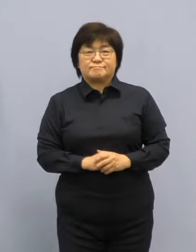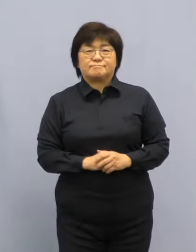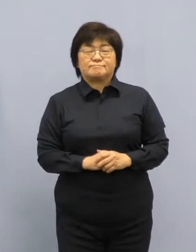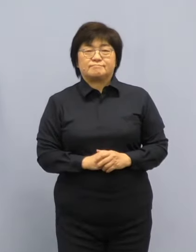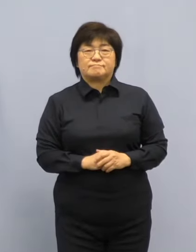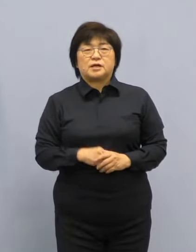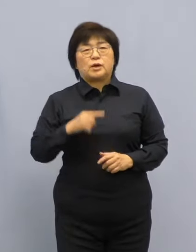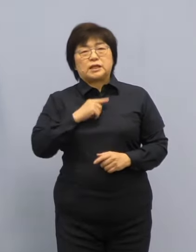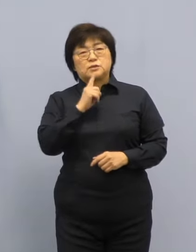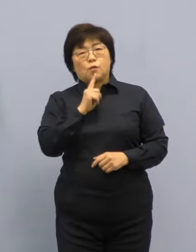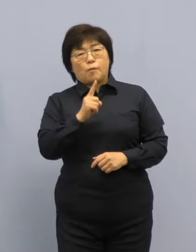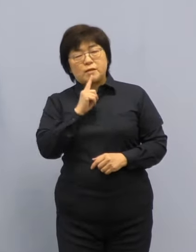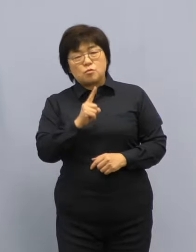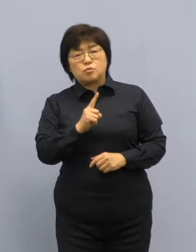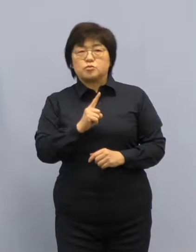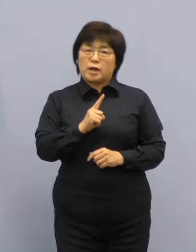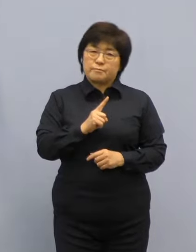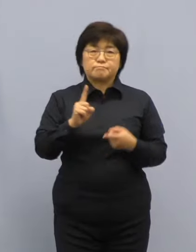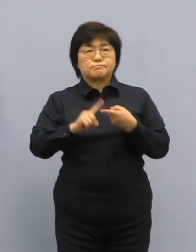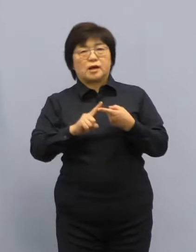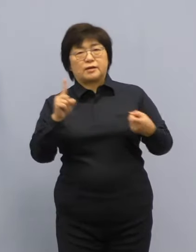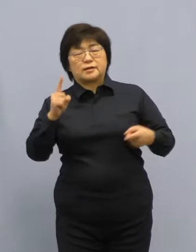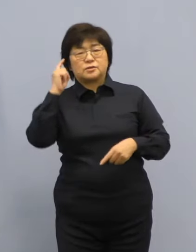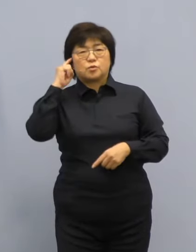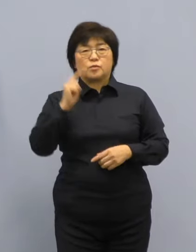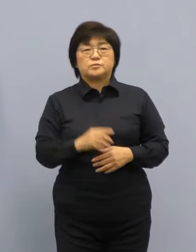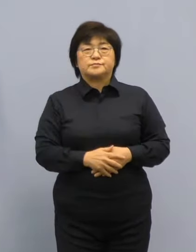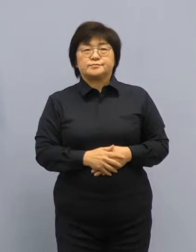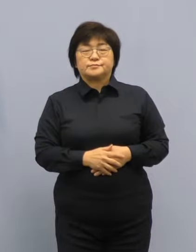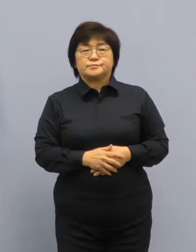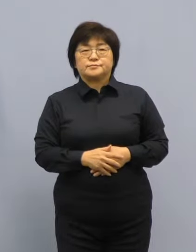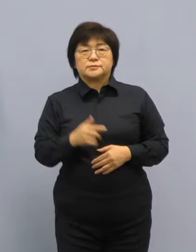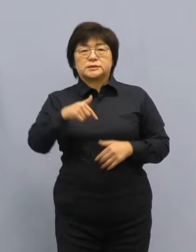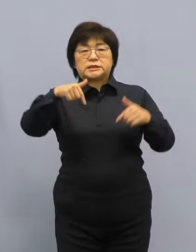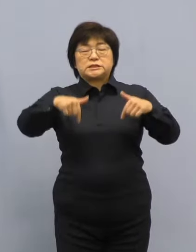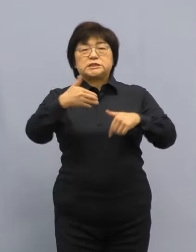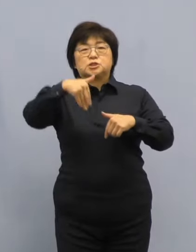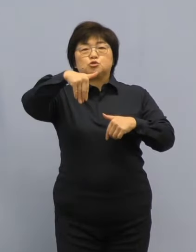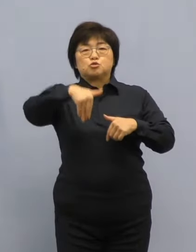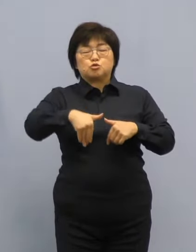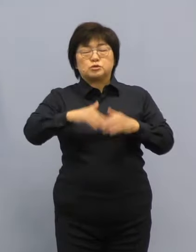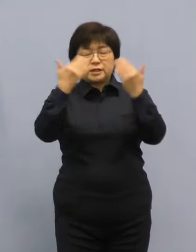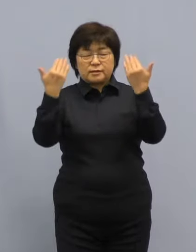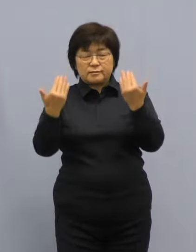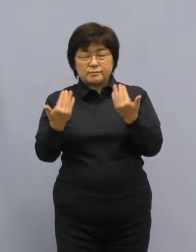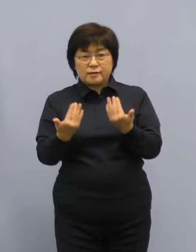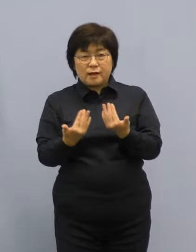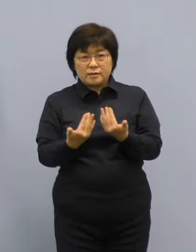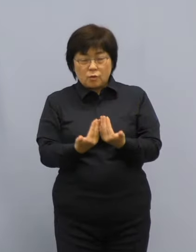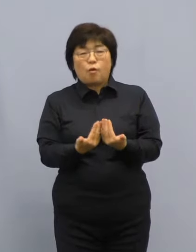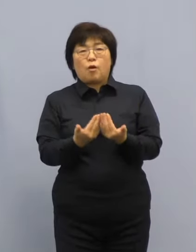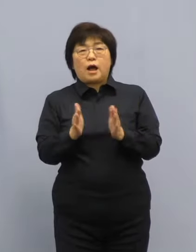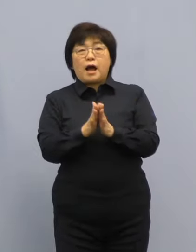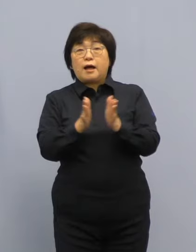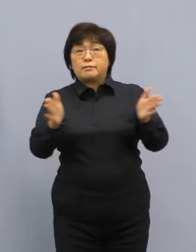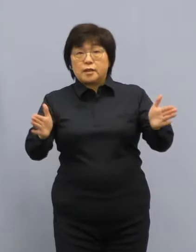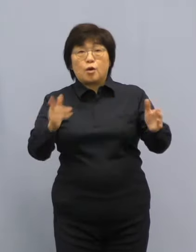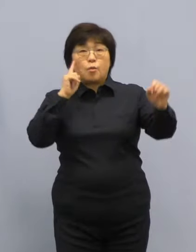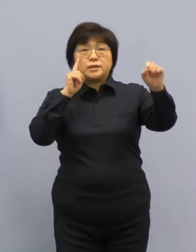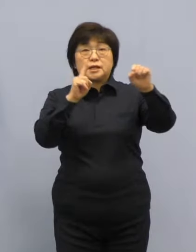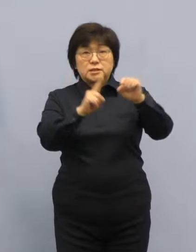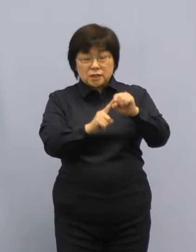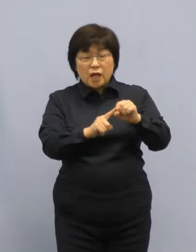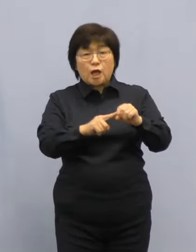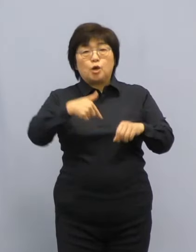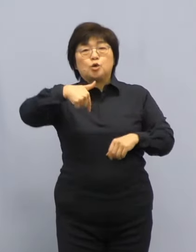かそのコメントをするのは難しいところでございますけれども、西九州全体の発展に資する全線フル規格での整備といったことは本